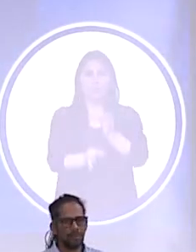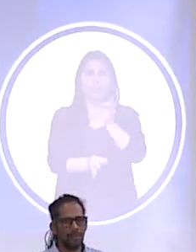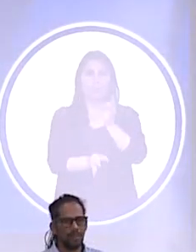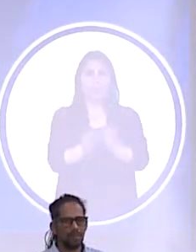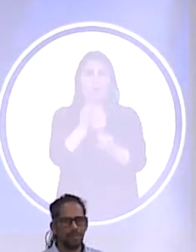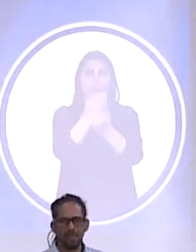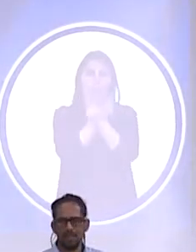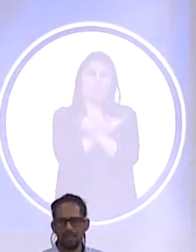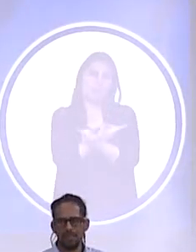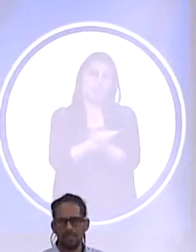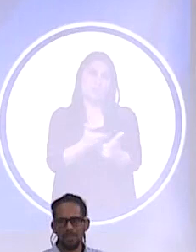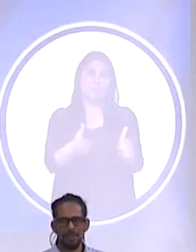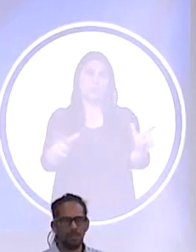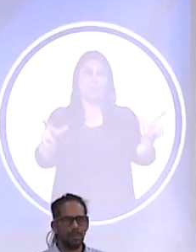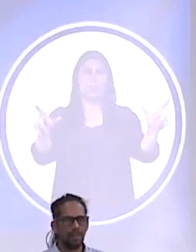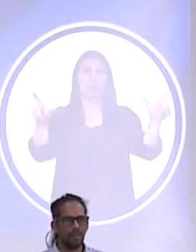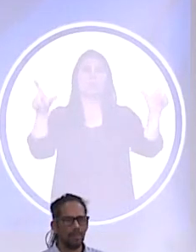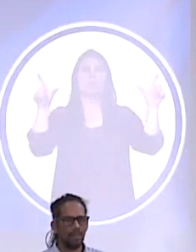justicia